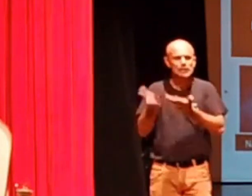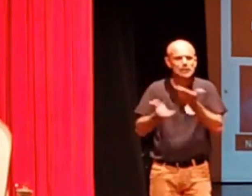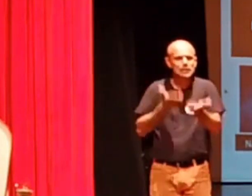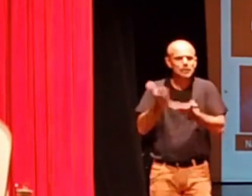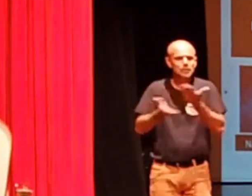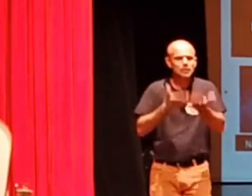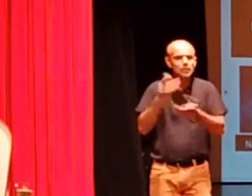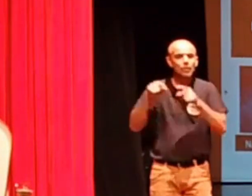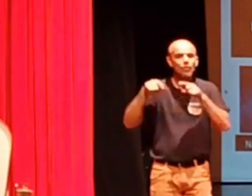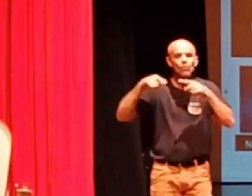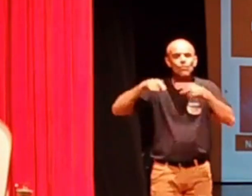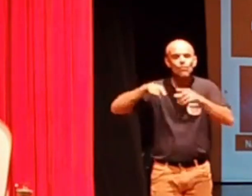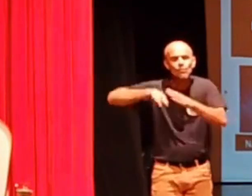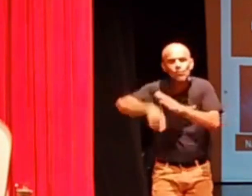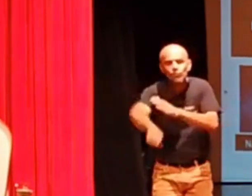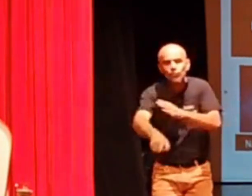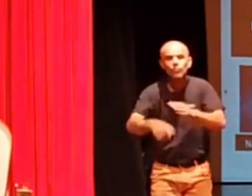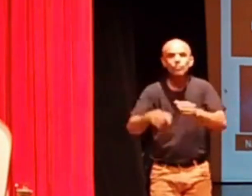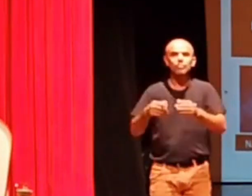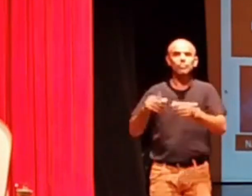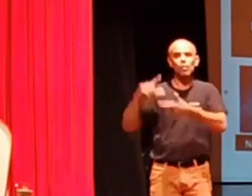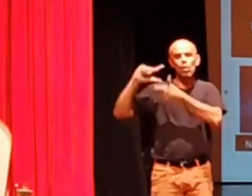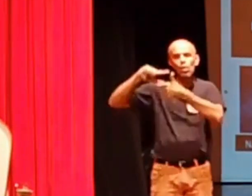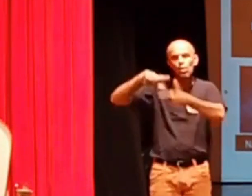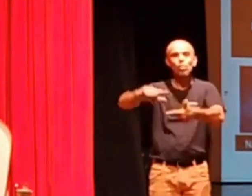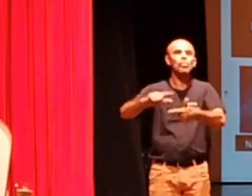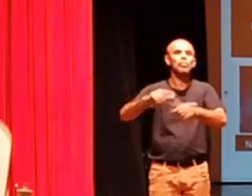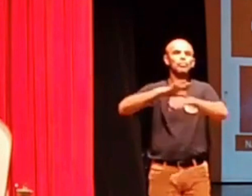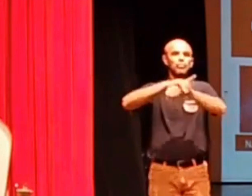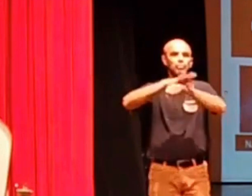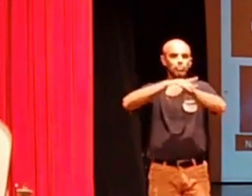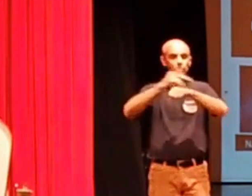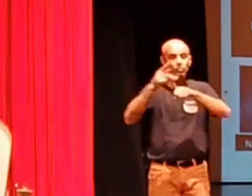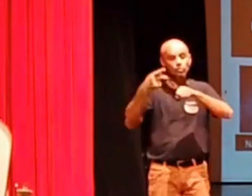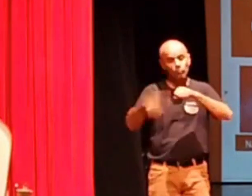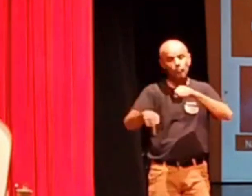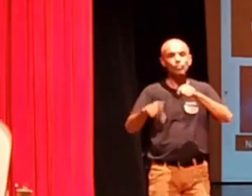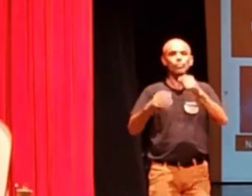tratamento conservador para a patologia da escoliose.